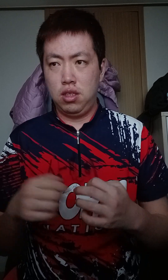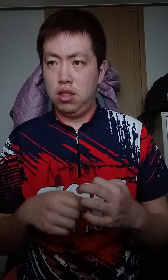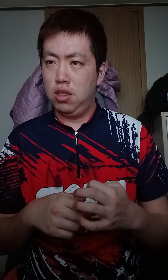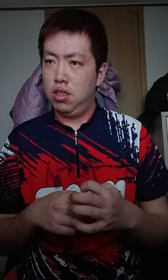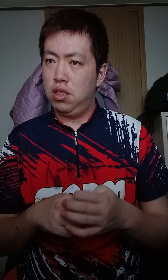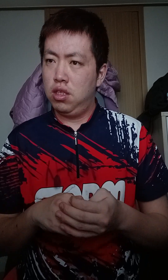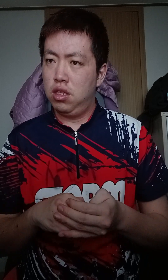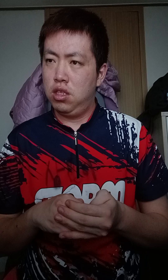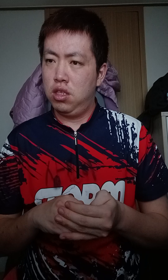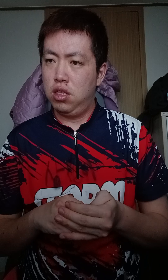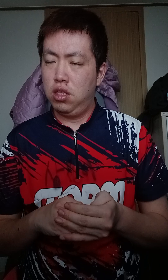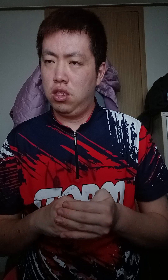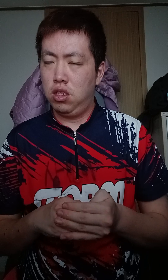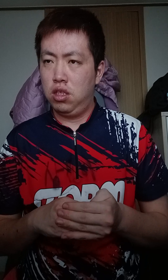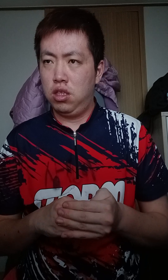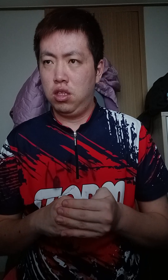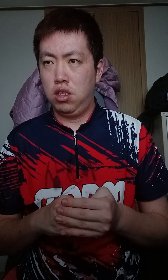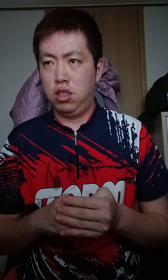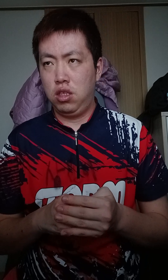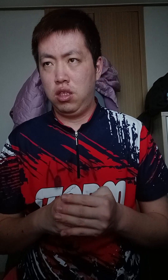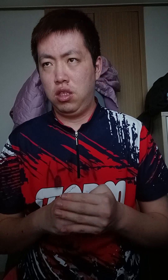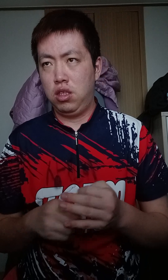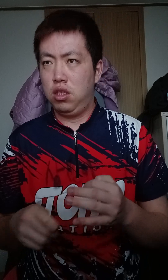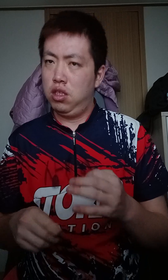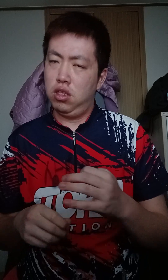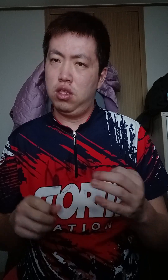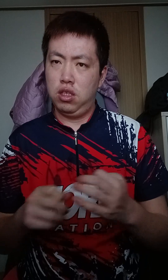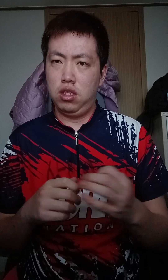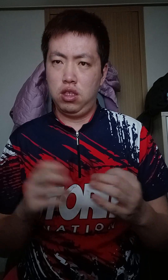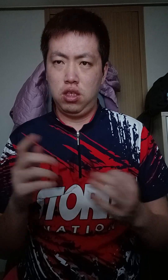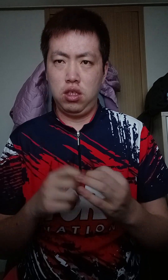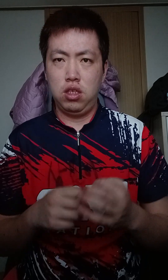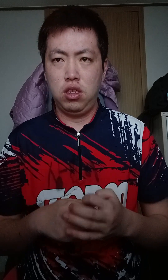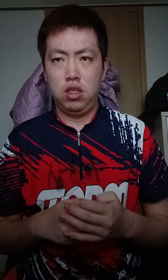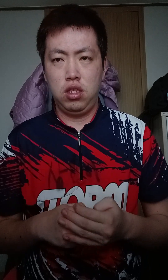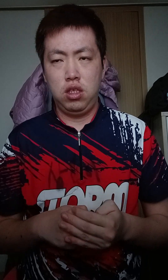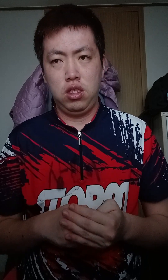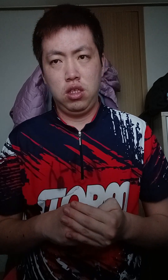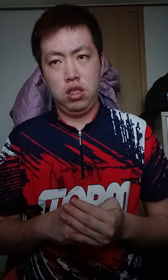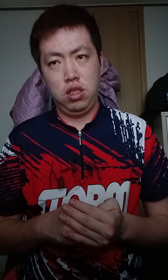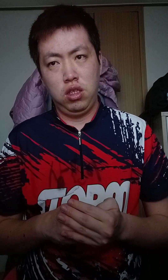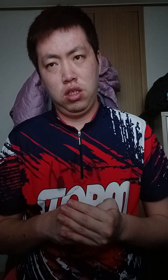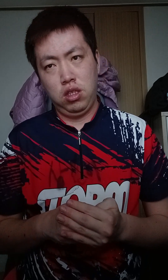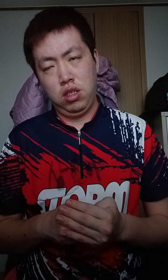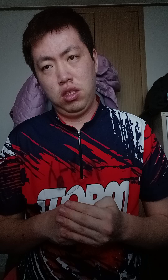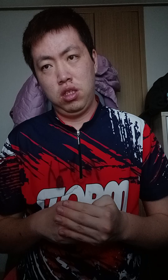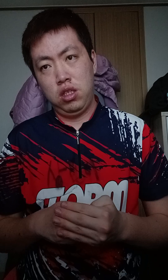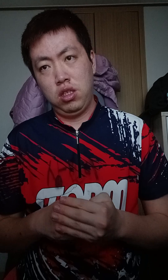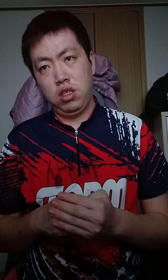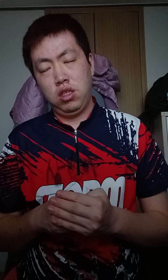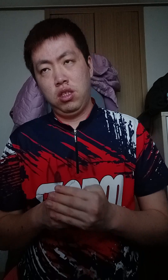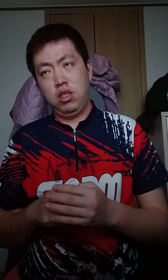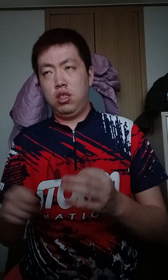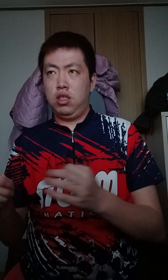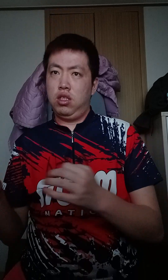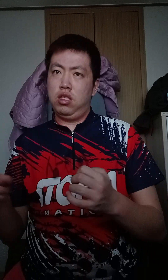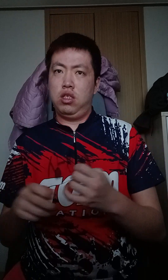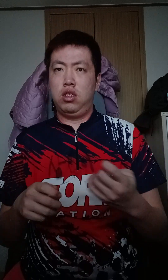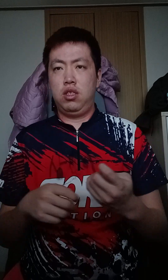부서 직원이랑 해서 오늘 현장 확인을 할 예정이라고 그렇게 얘기하더라고요. 중증 장애인 단체는 이달 중순께 열리는 서울